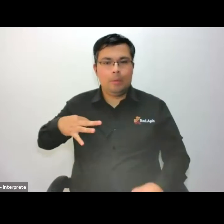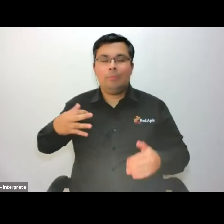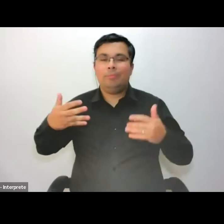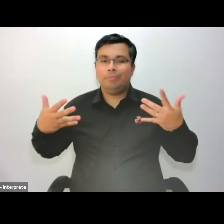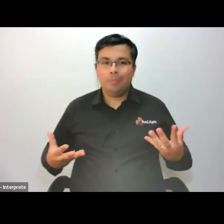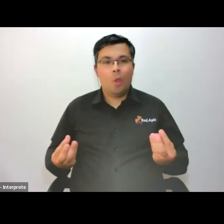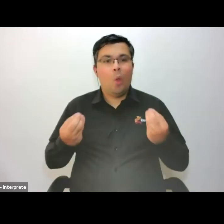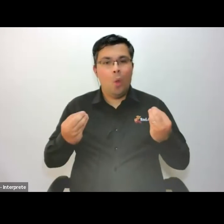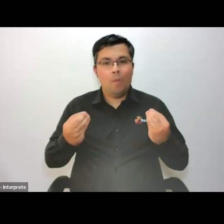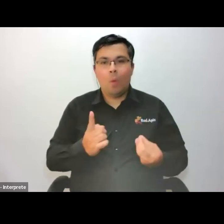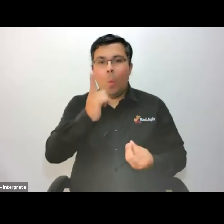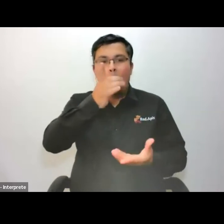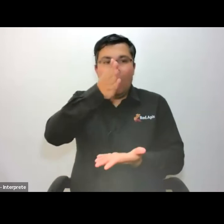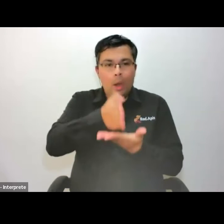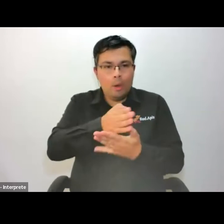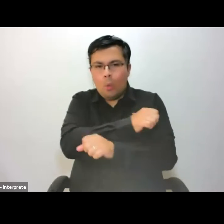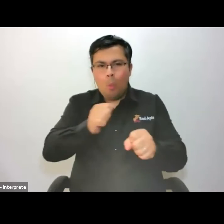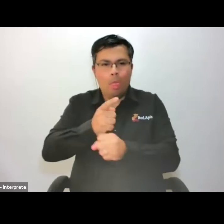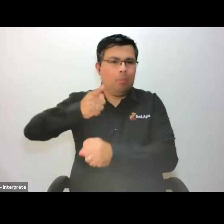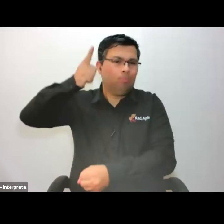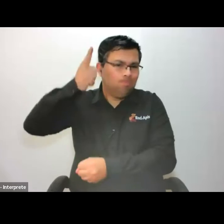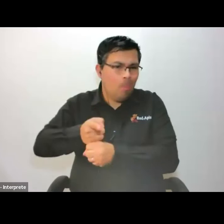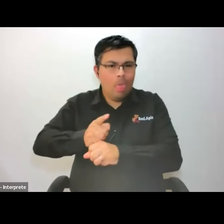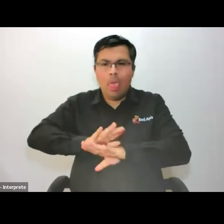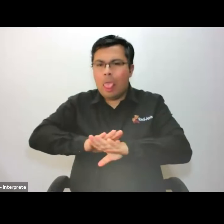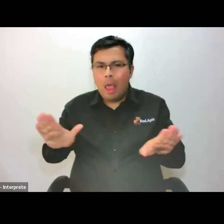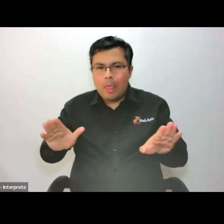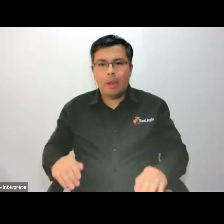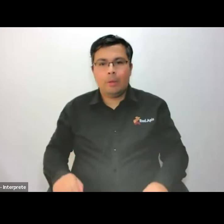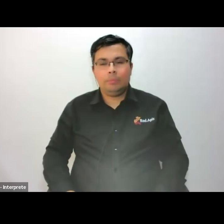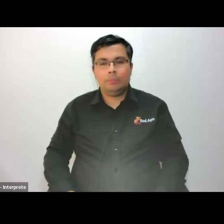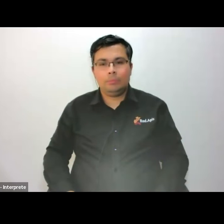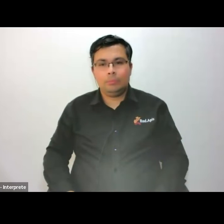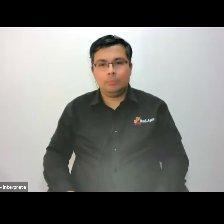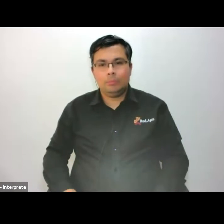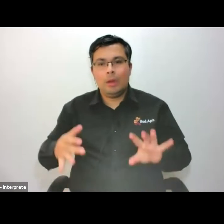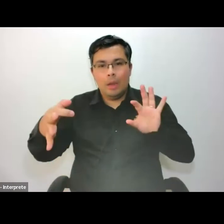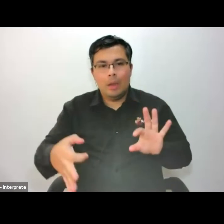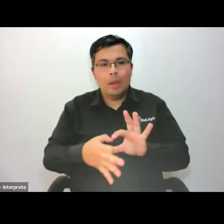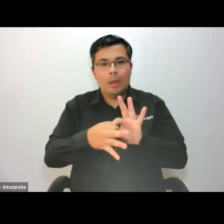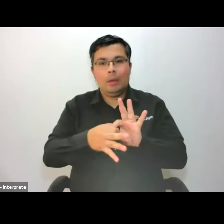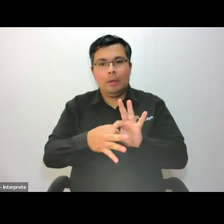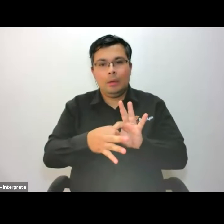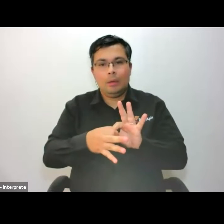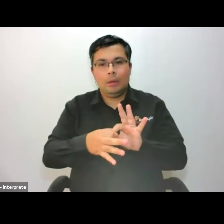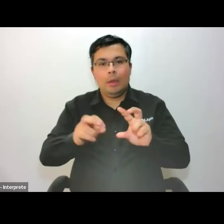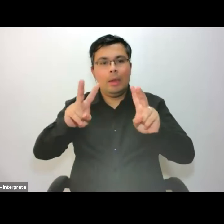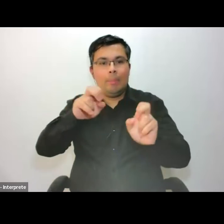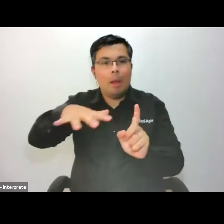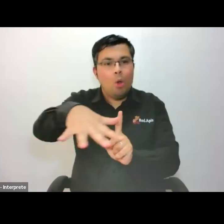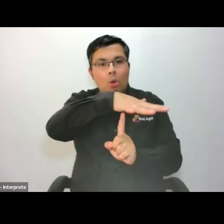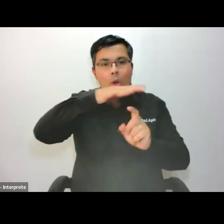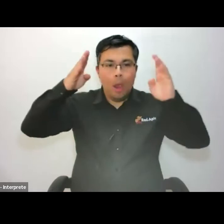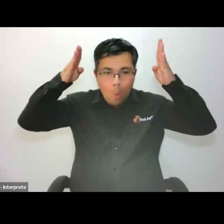establecimiento no puede aplicar ningún tipo de medida asociada, por ejemplo, a la expresión de la condición autismo, ¿no? Sabemos que eso no